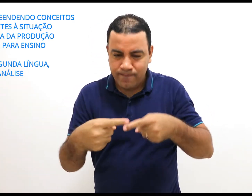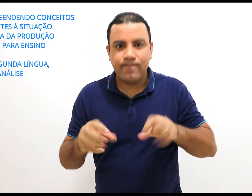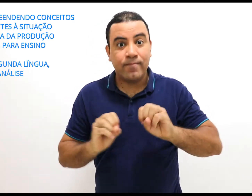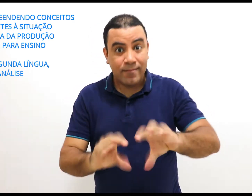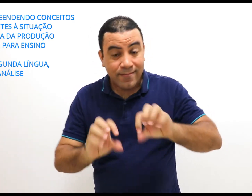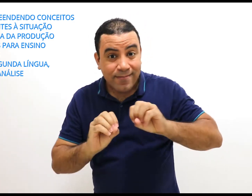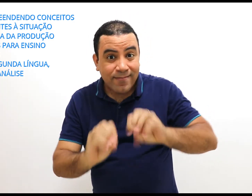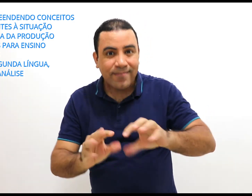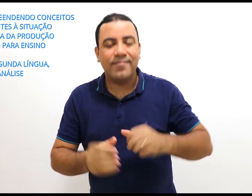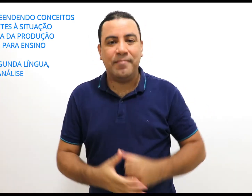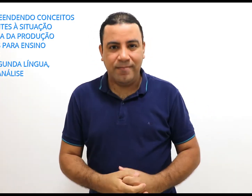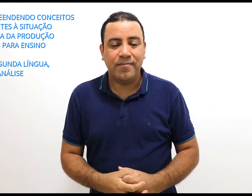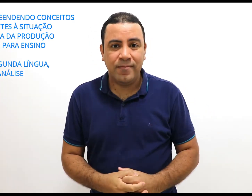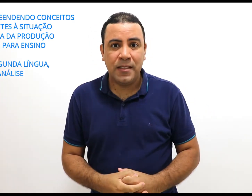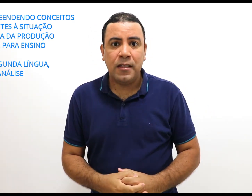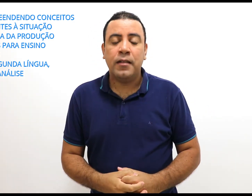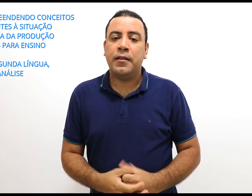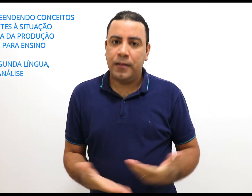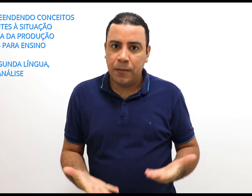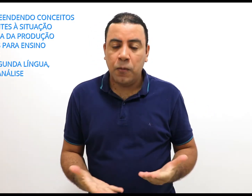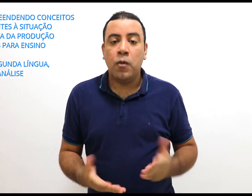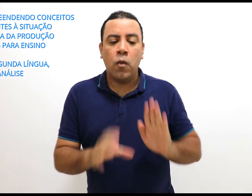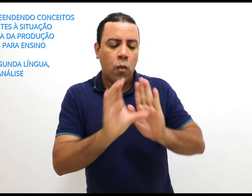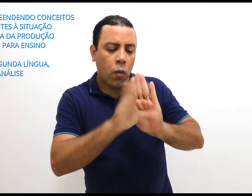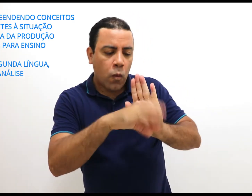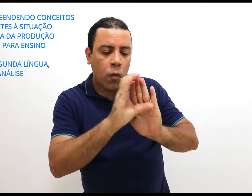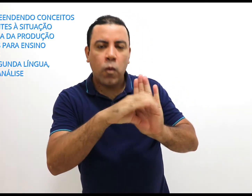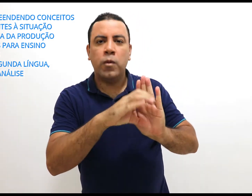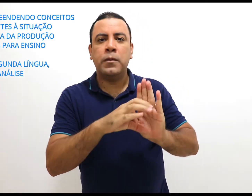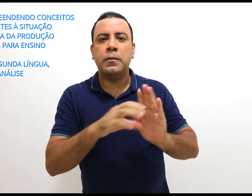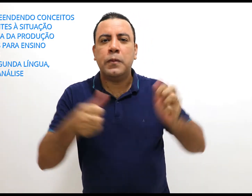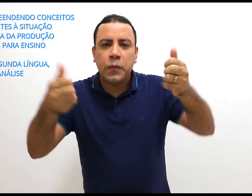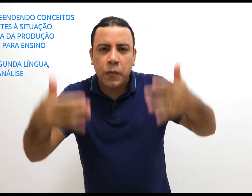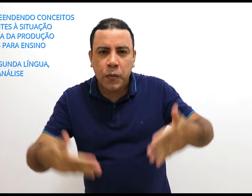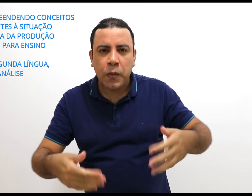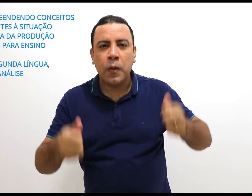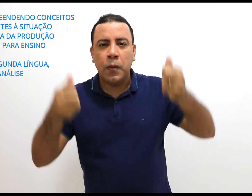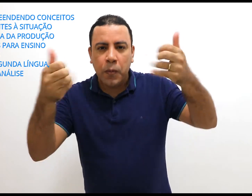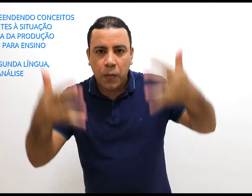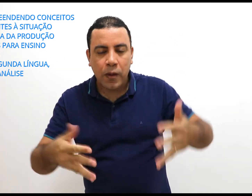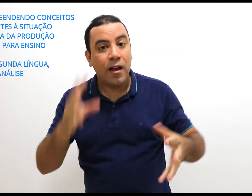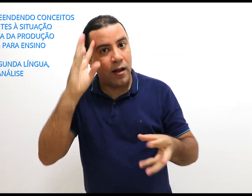para o ensino de Libras como segunda língua, aqui em análise.